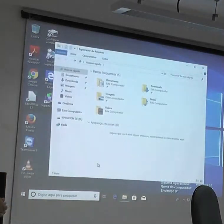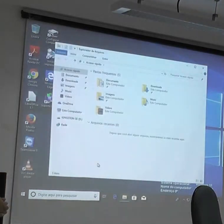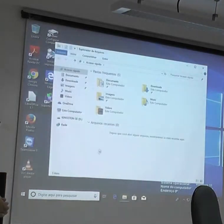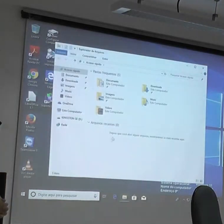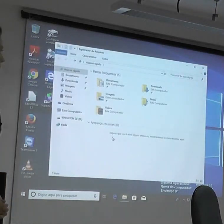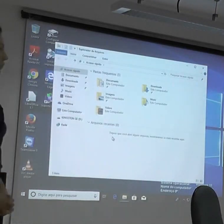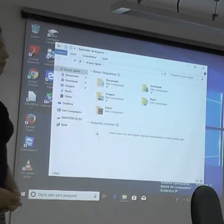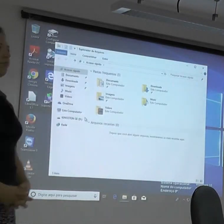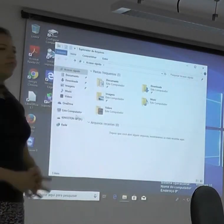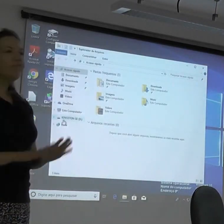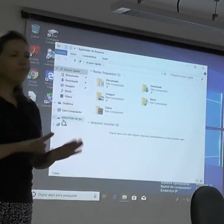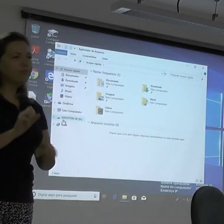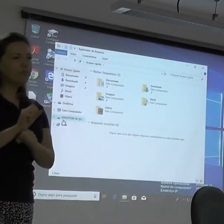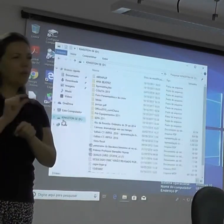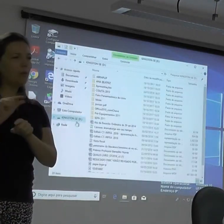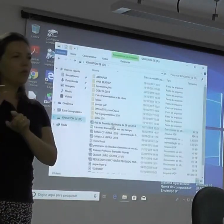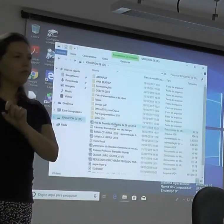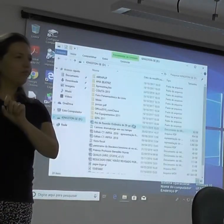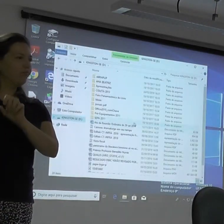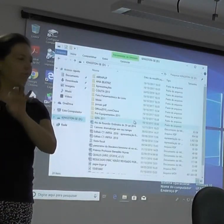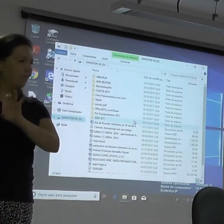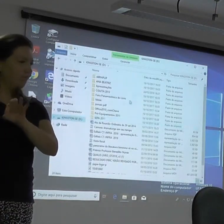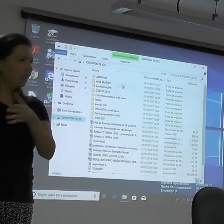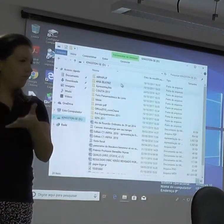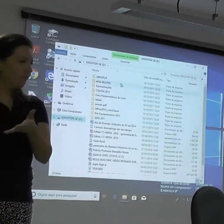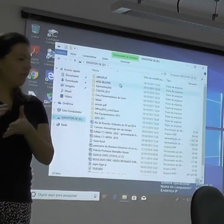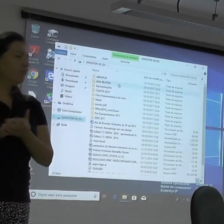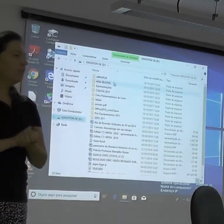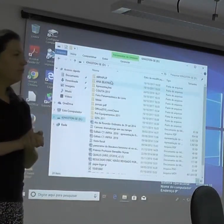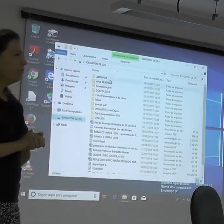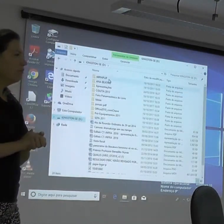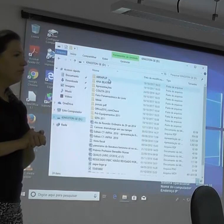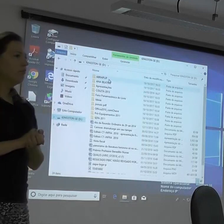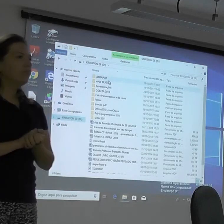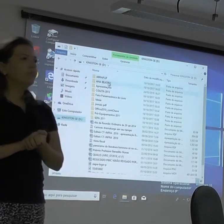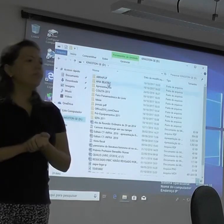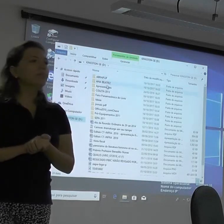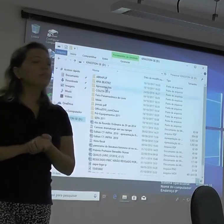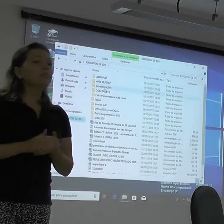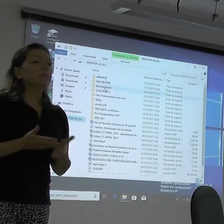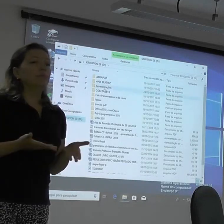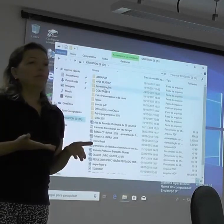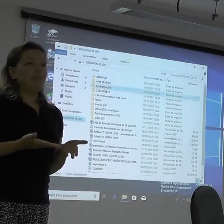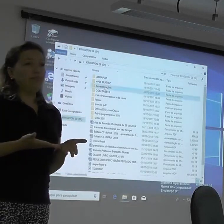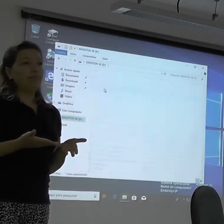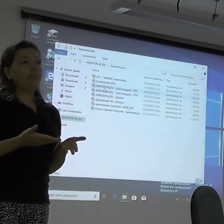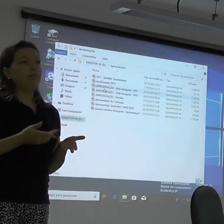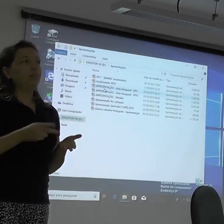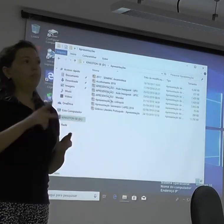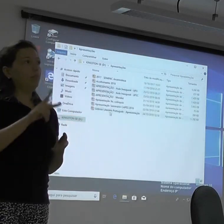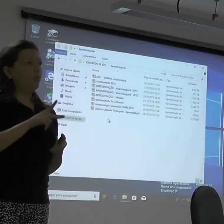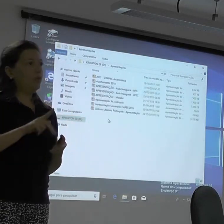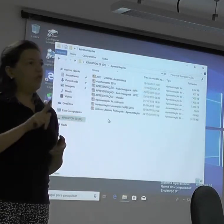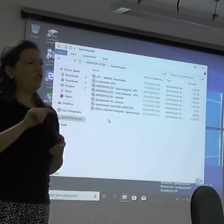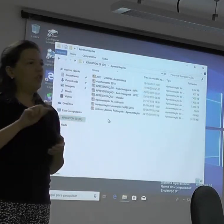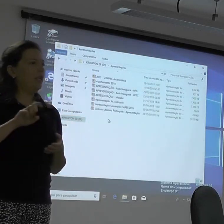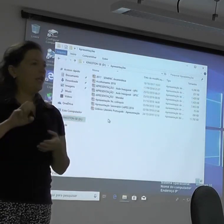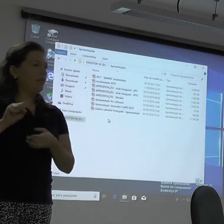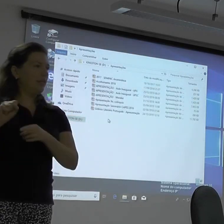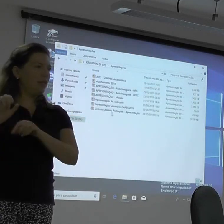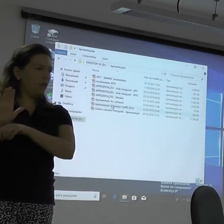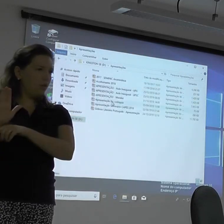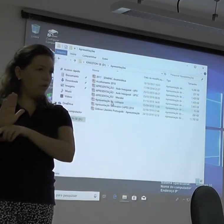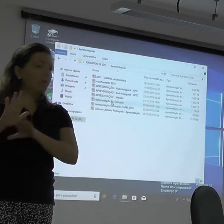Então, quando a professora Germana lida com essa parte tecnológica, o professor Gili, eu queria convidar todos